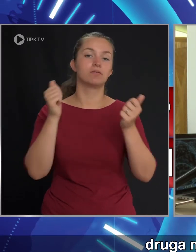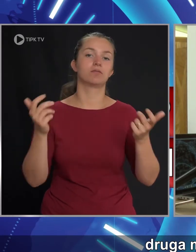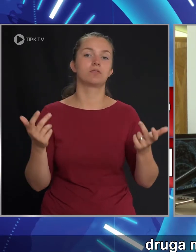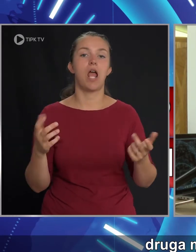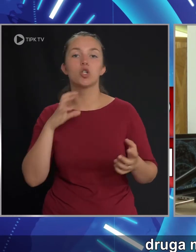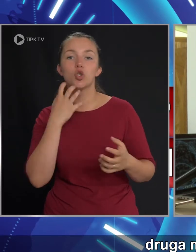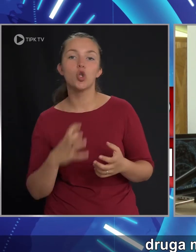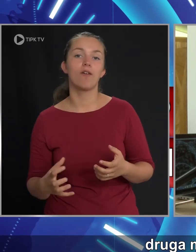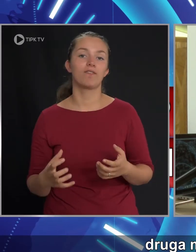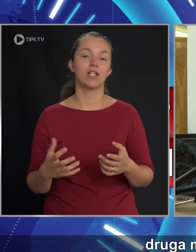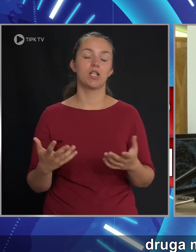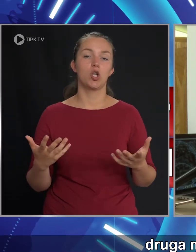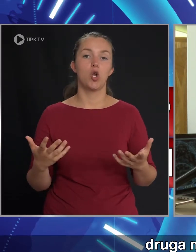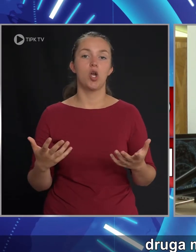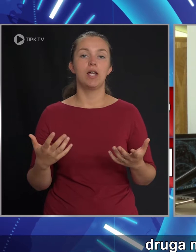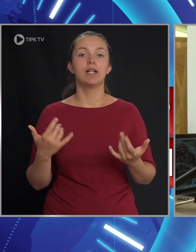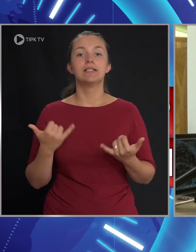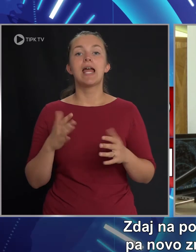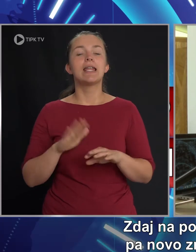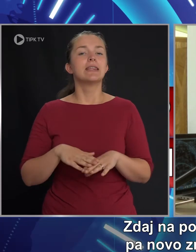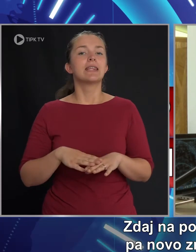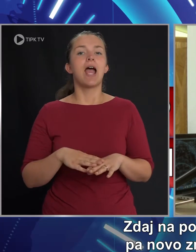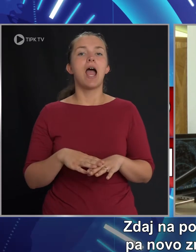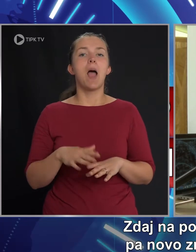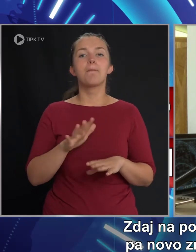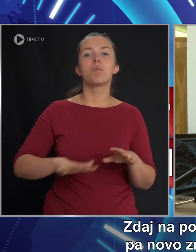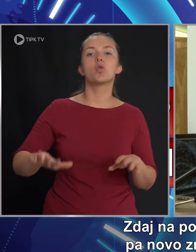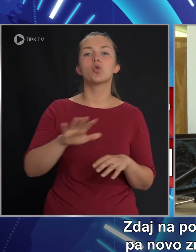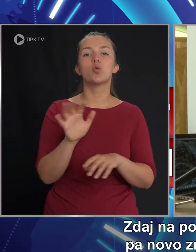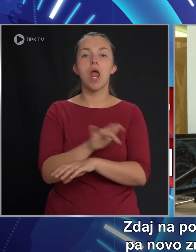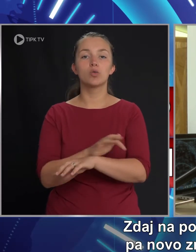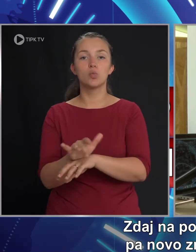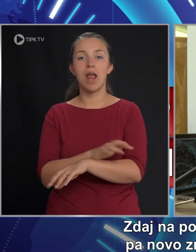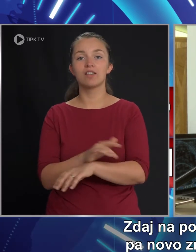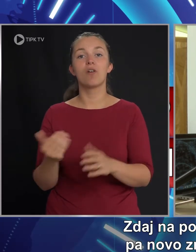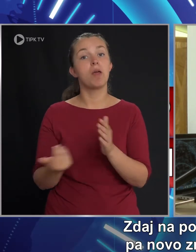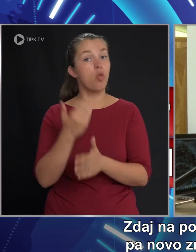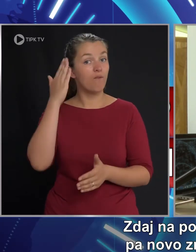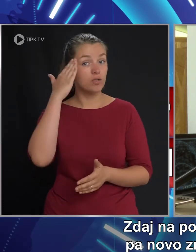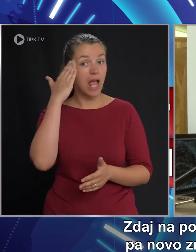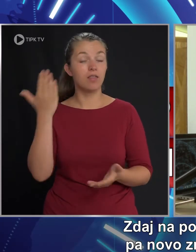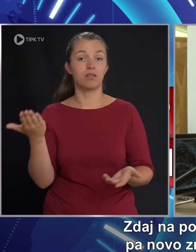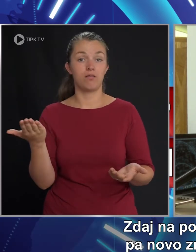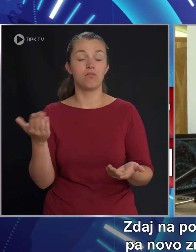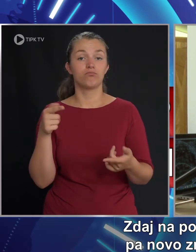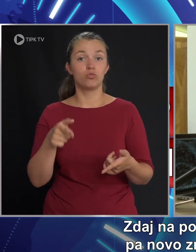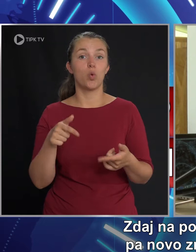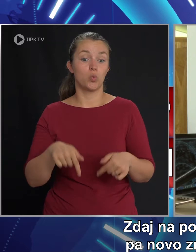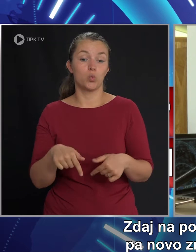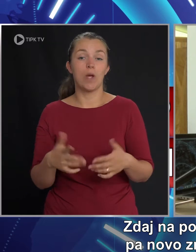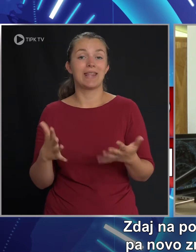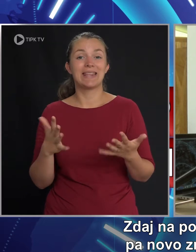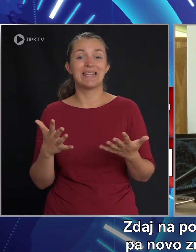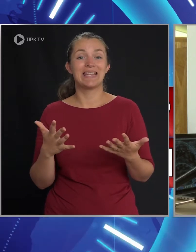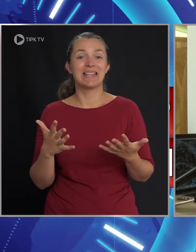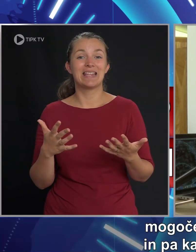mesta, zgodovino tudi. Ne. Zdaj na področju računalništva pa novo znanje, ne, to, kar